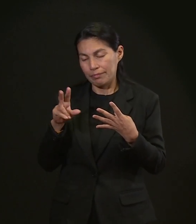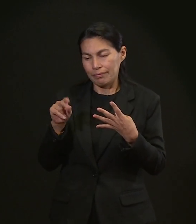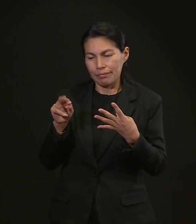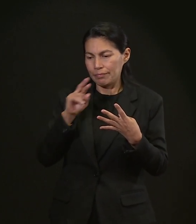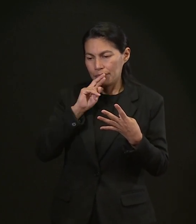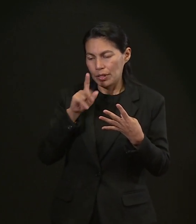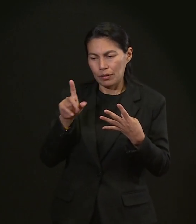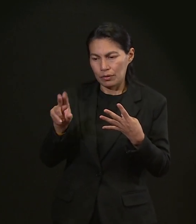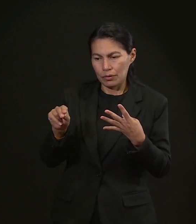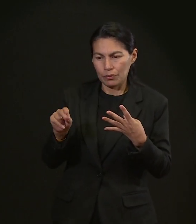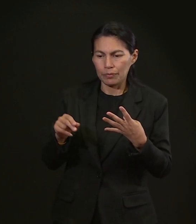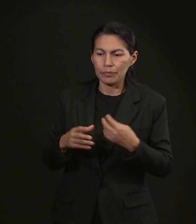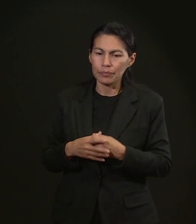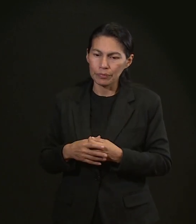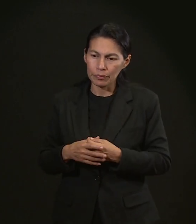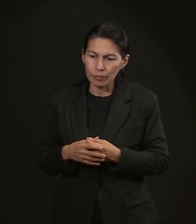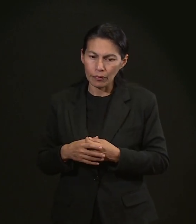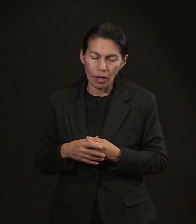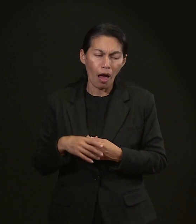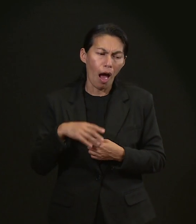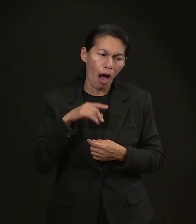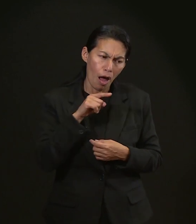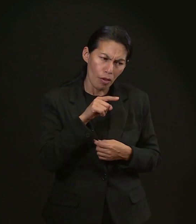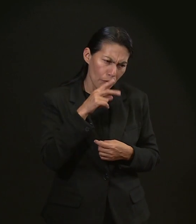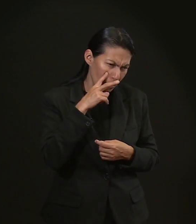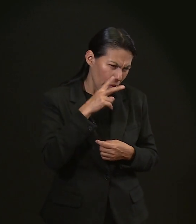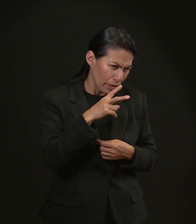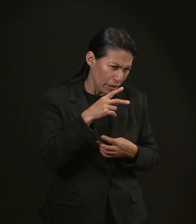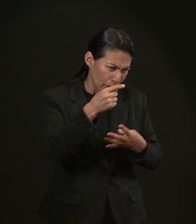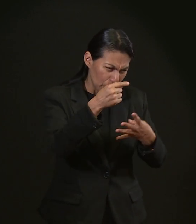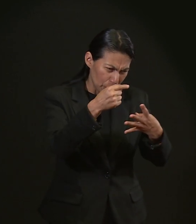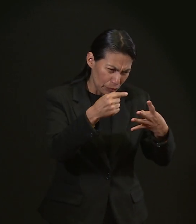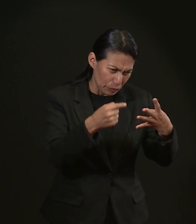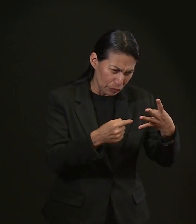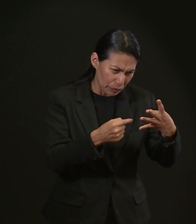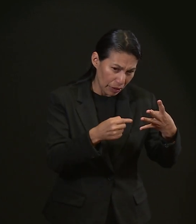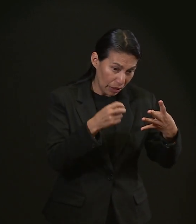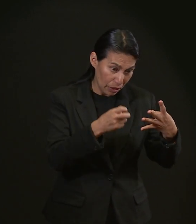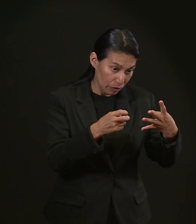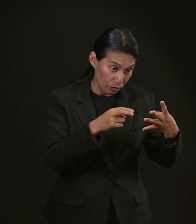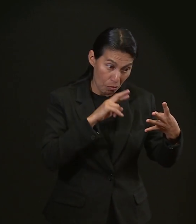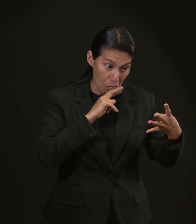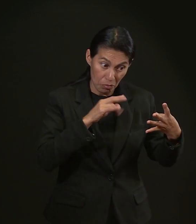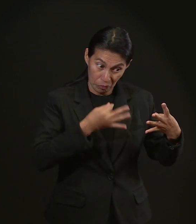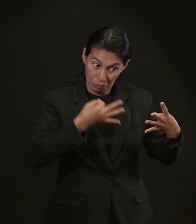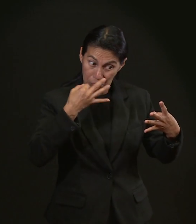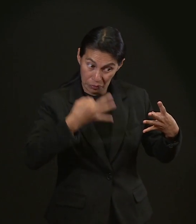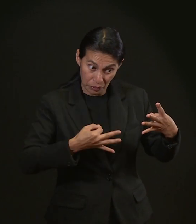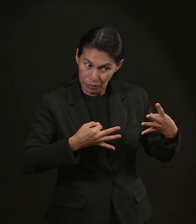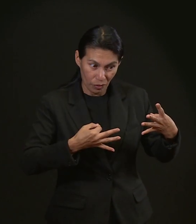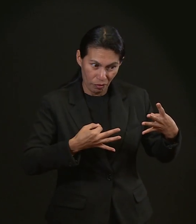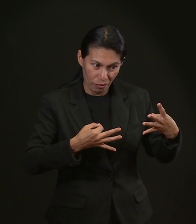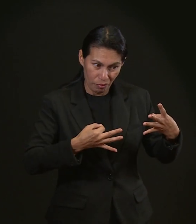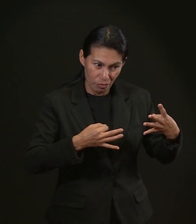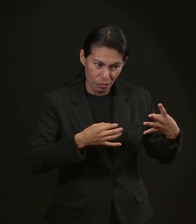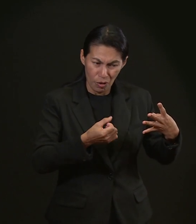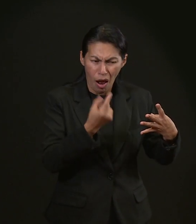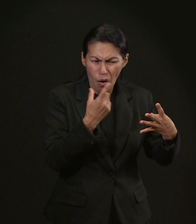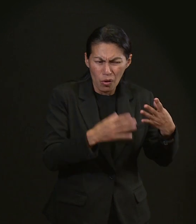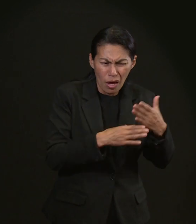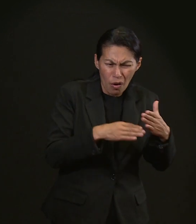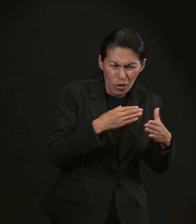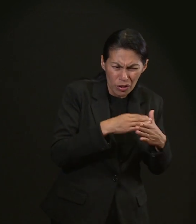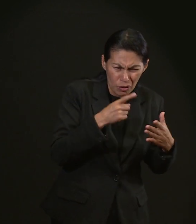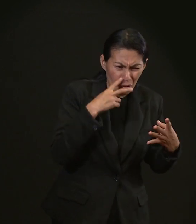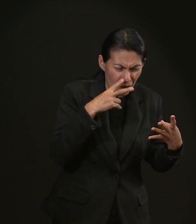o sea tú veías preveía que quizá no sería la pareja ideal para ti porque